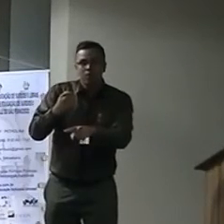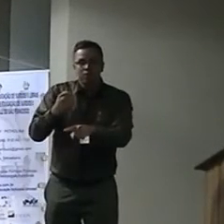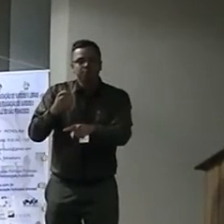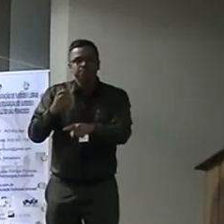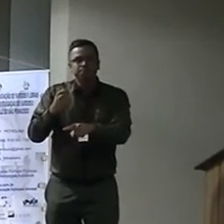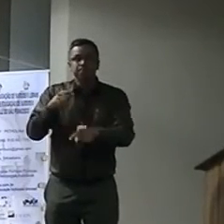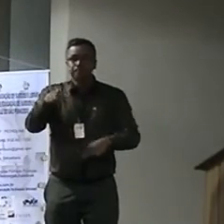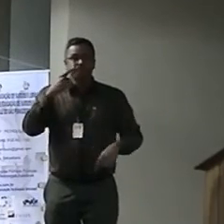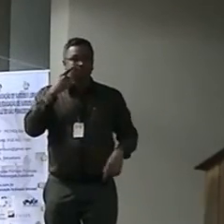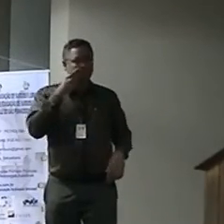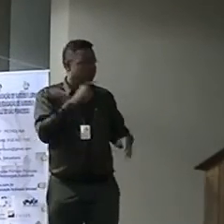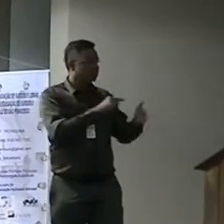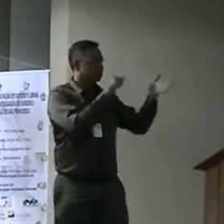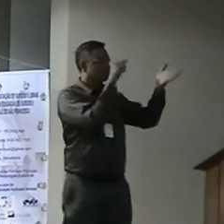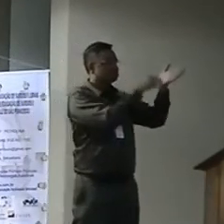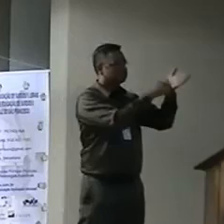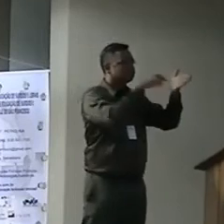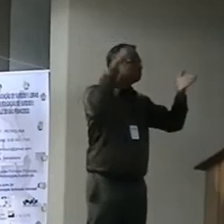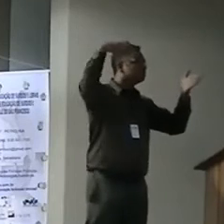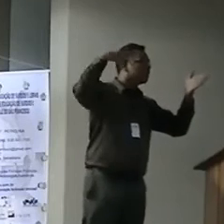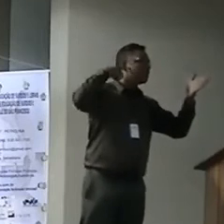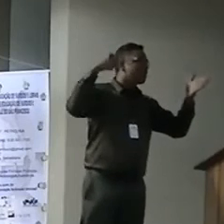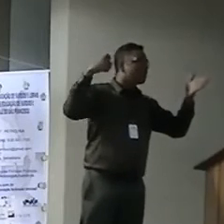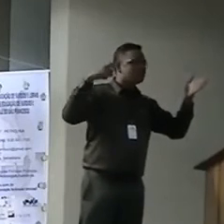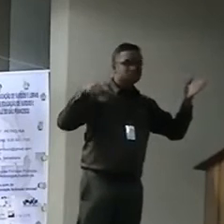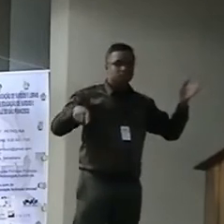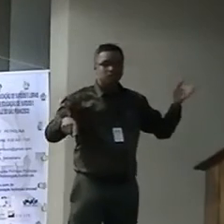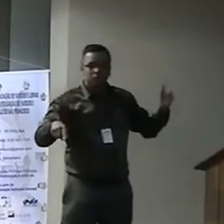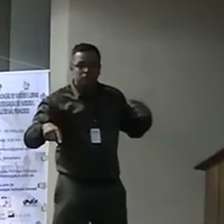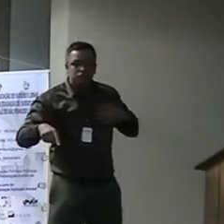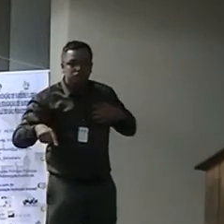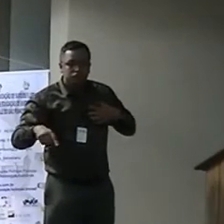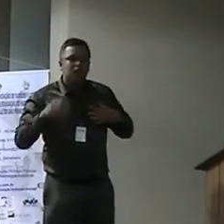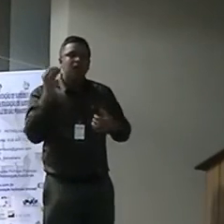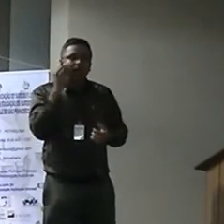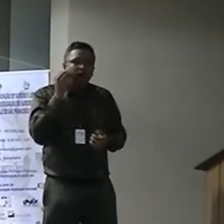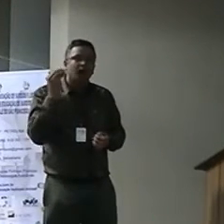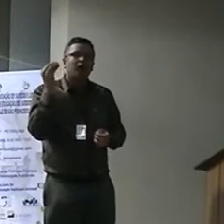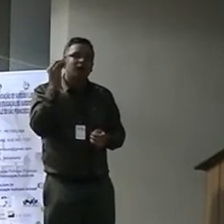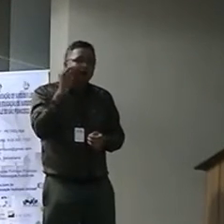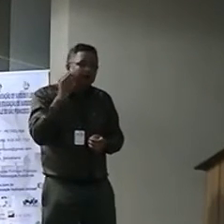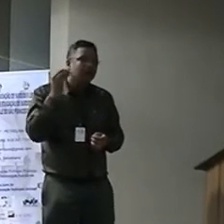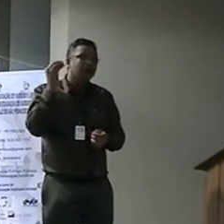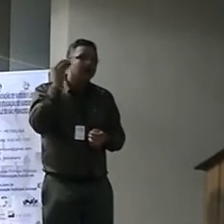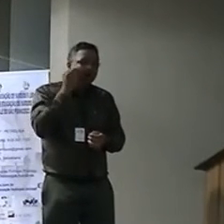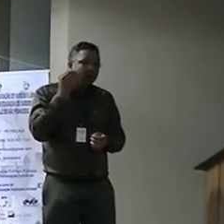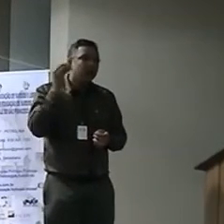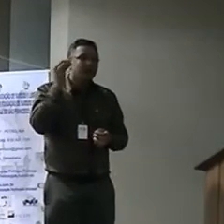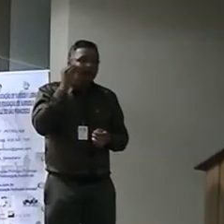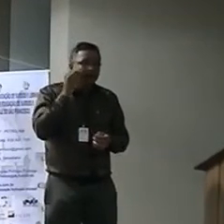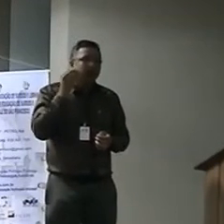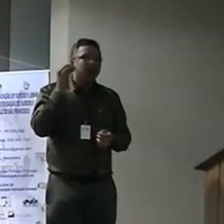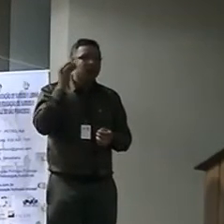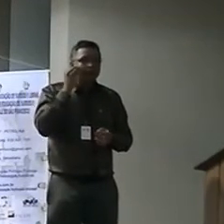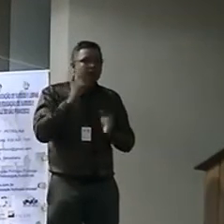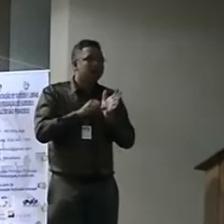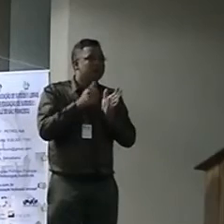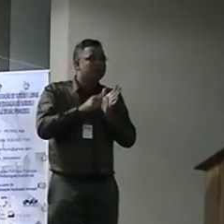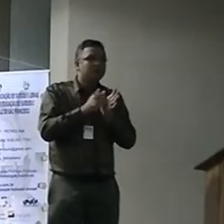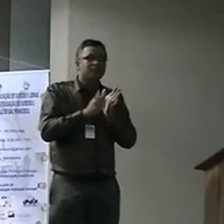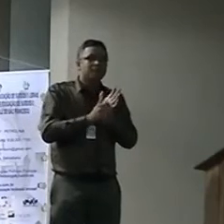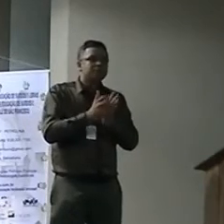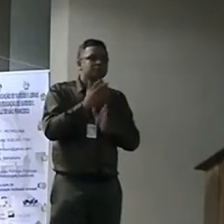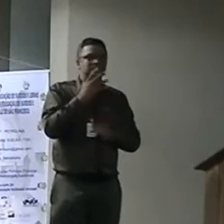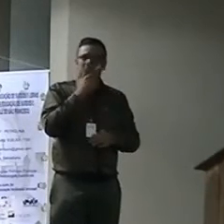a campainha, vou fazer isso. Fica testando, porque ainda está na negação. Nega esse fato. Até porque